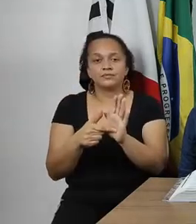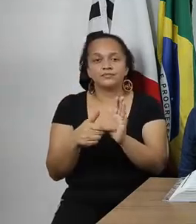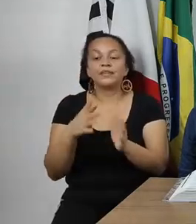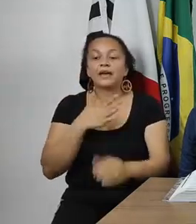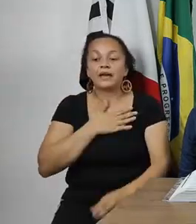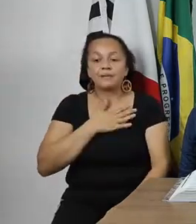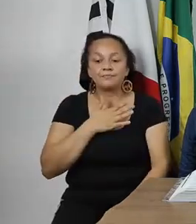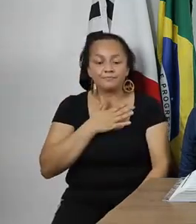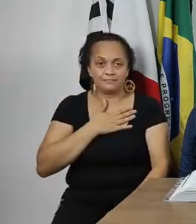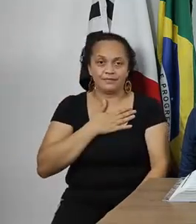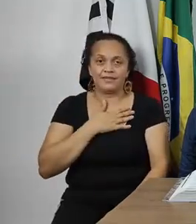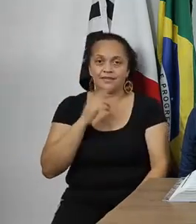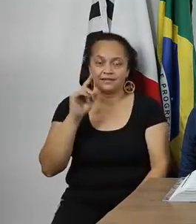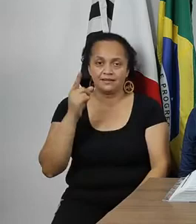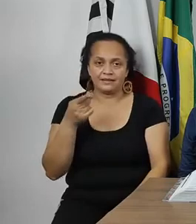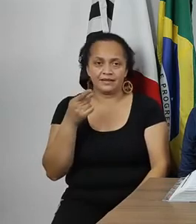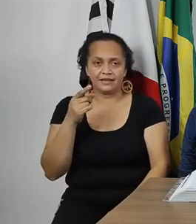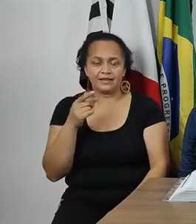a vingança.